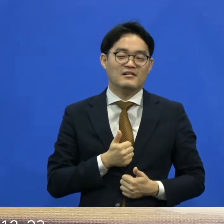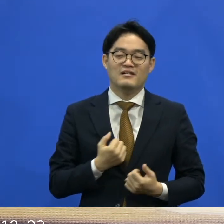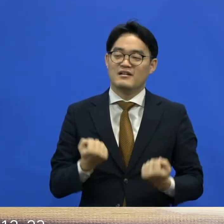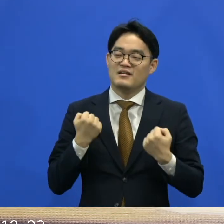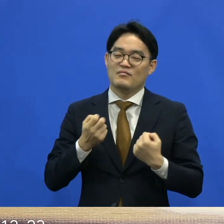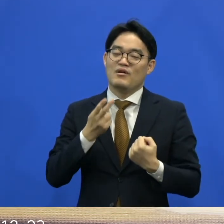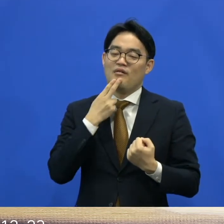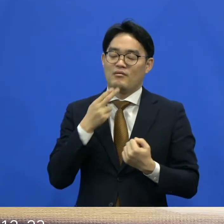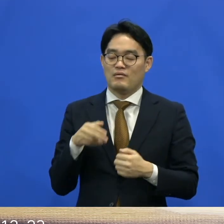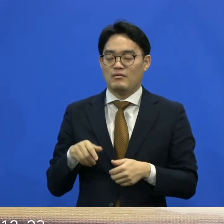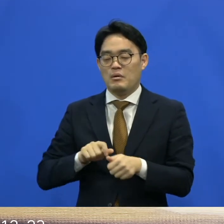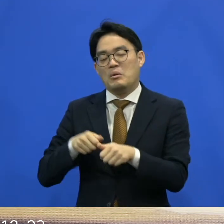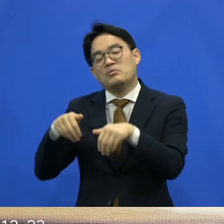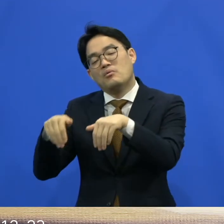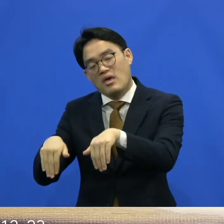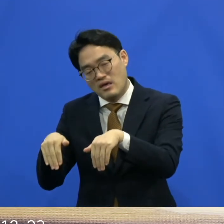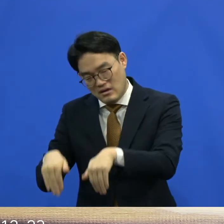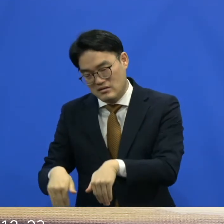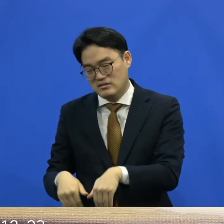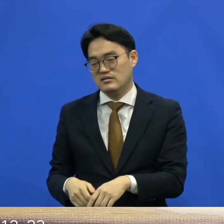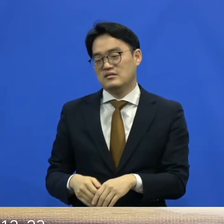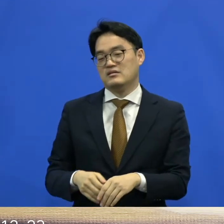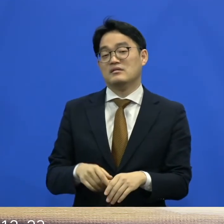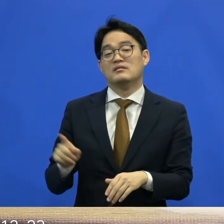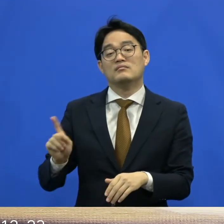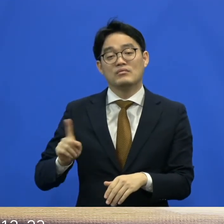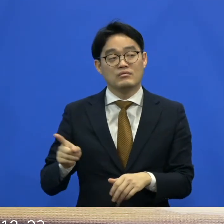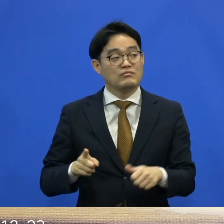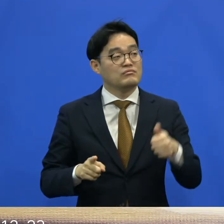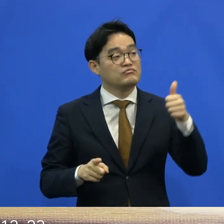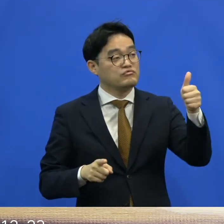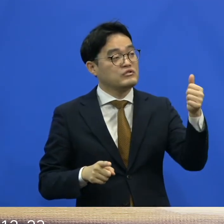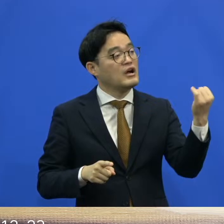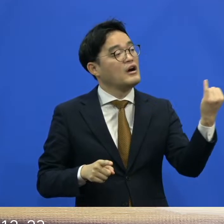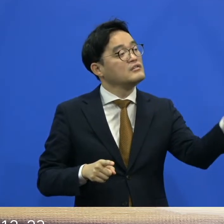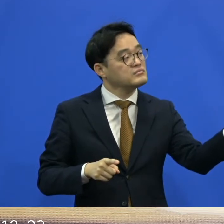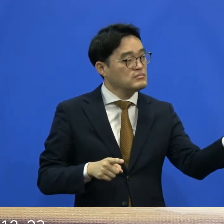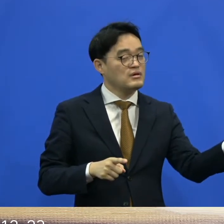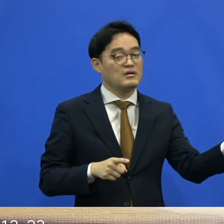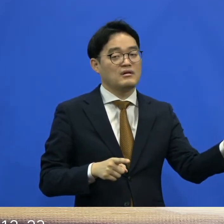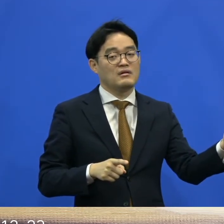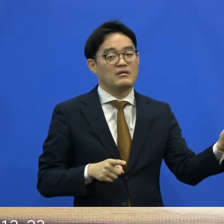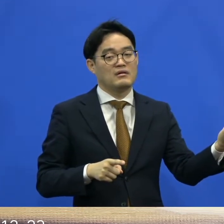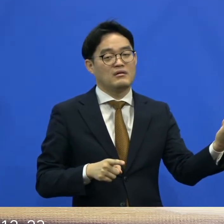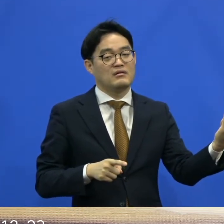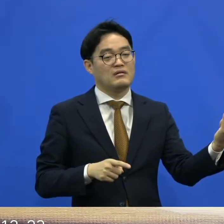약자지. 노예 출신이지. 뭐 주인 아줌마가 막